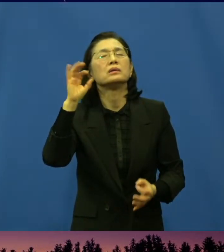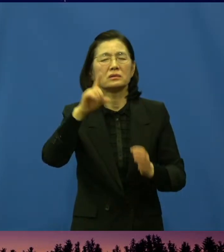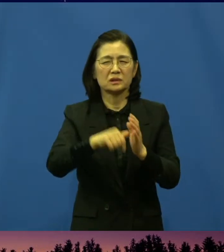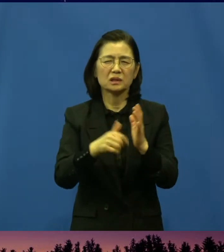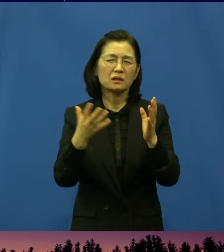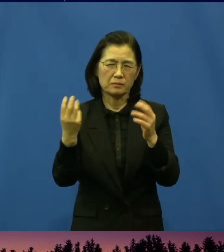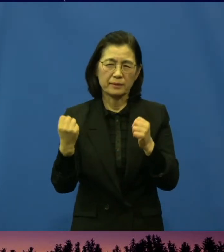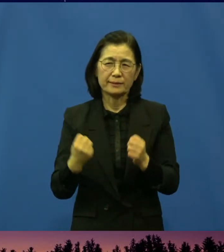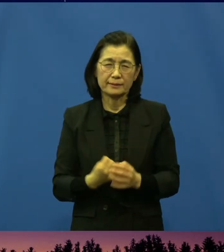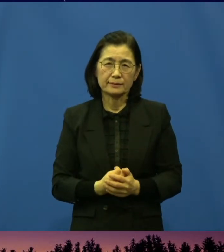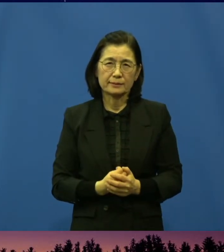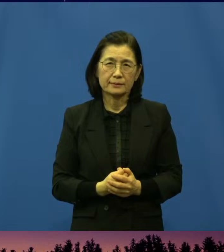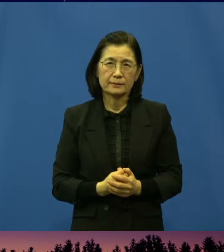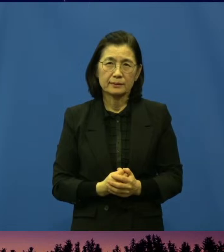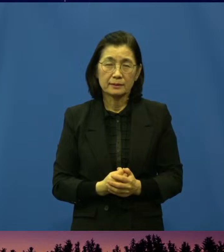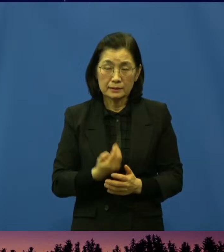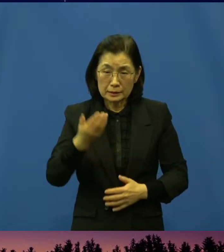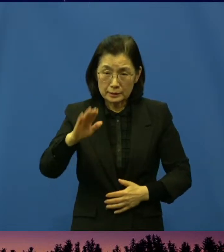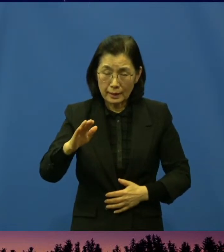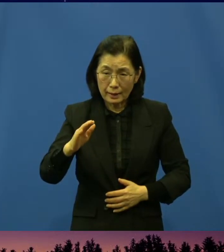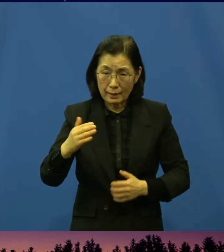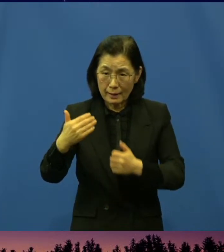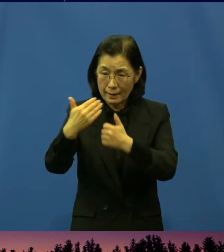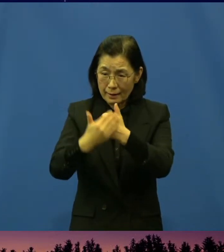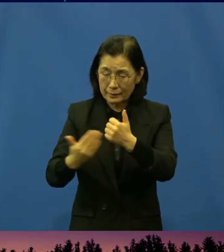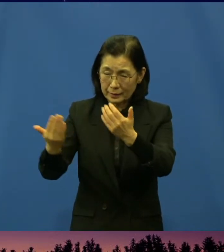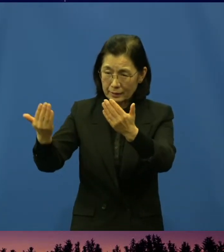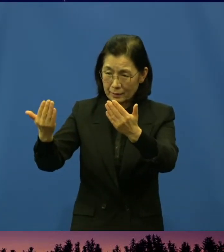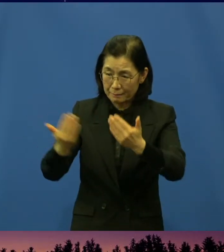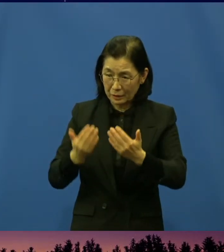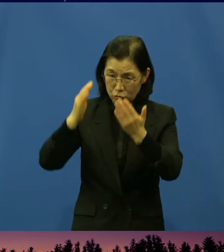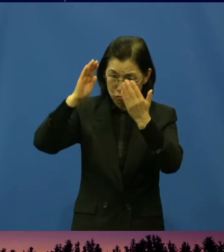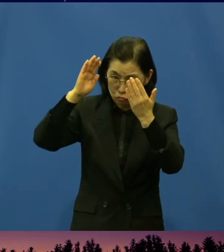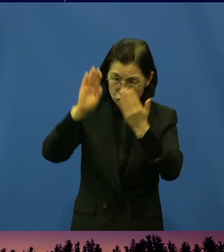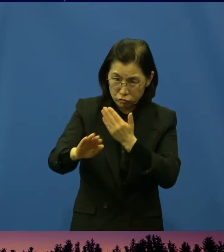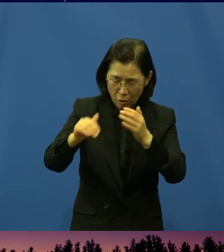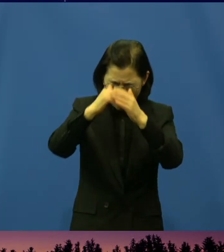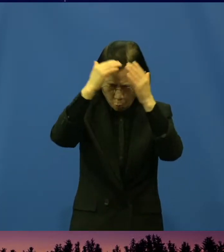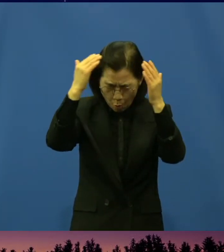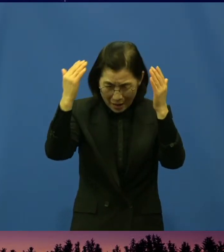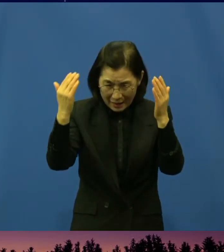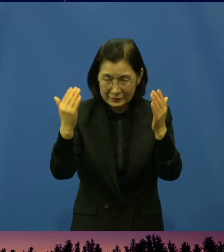근데 딱 은혜를 받고 난 뒤부터 제 인생은 완전히 달라진 것 같아요.